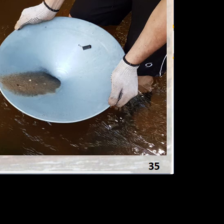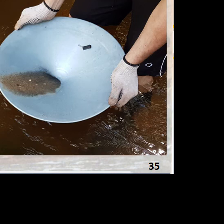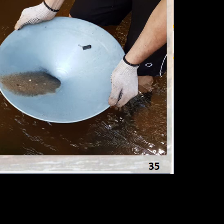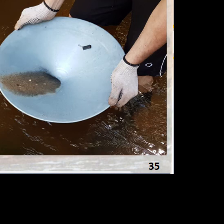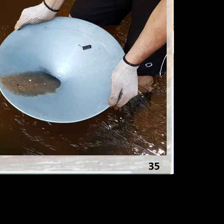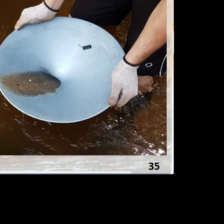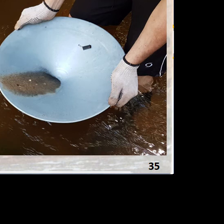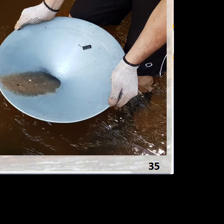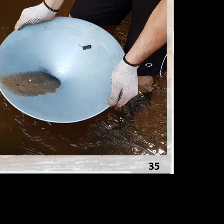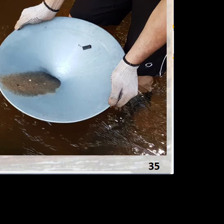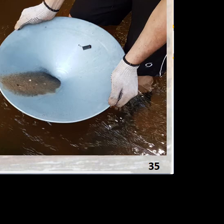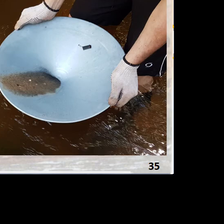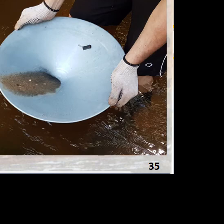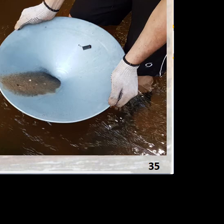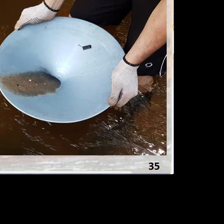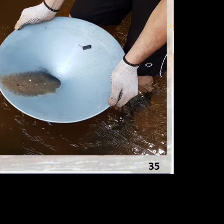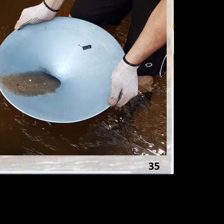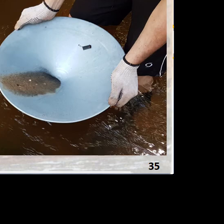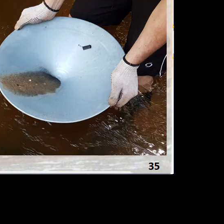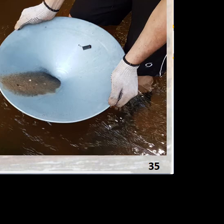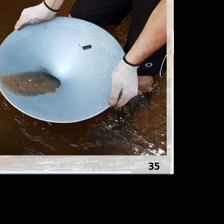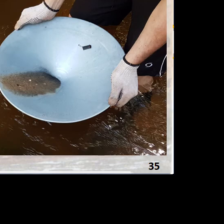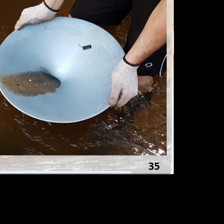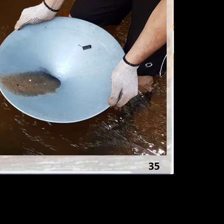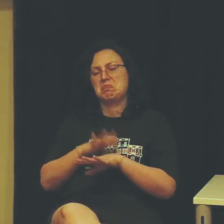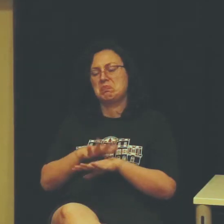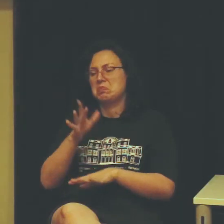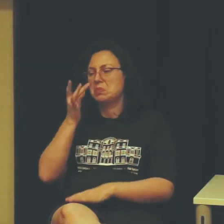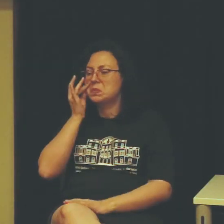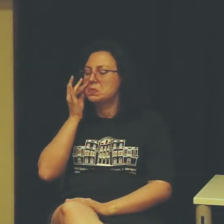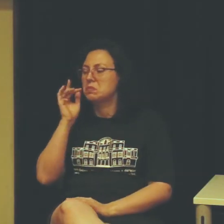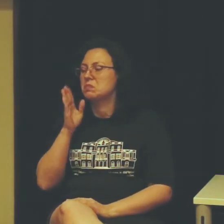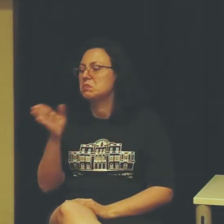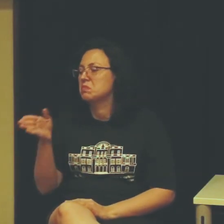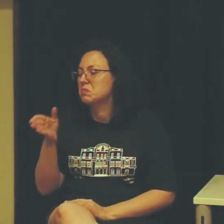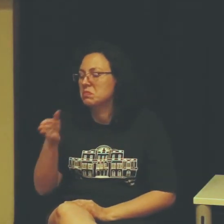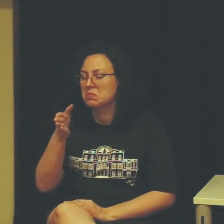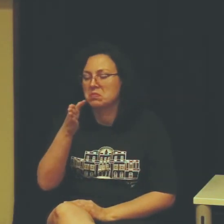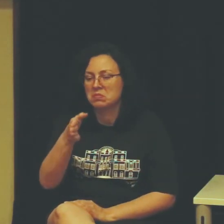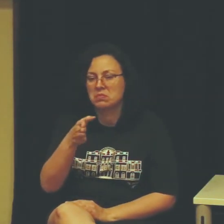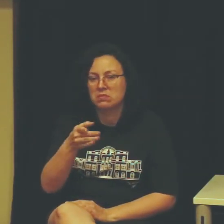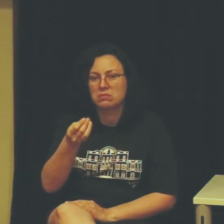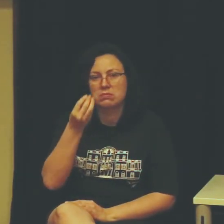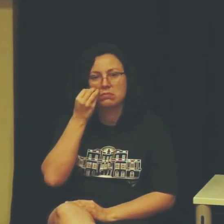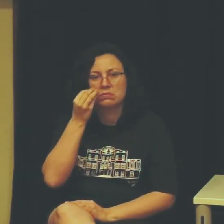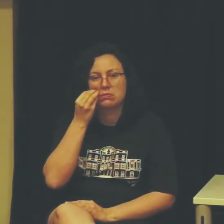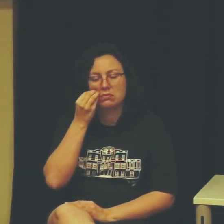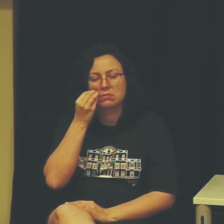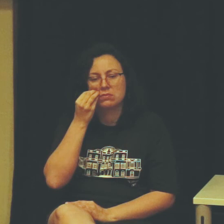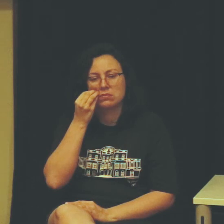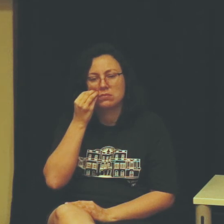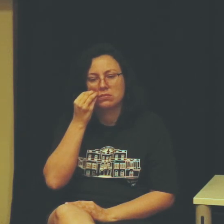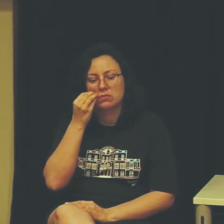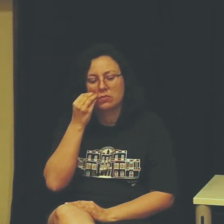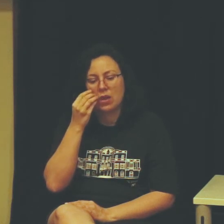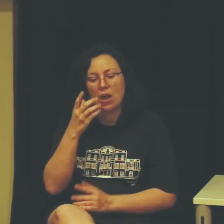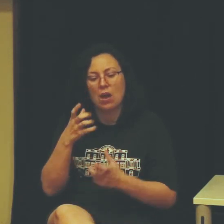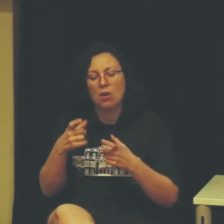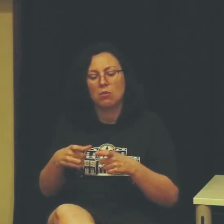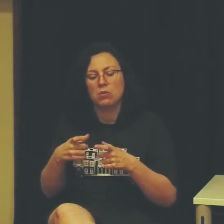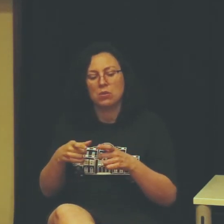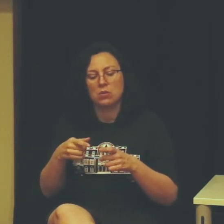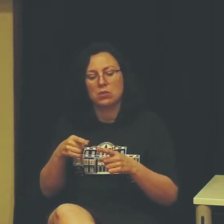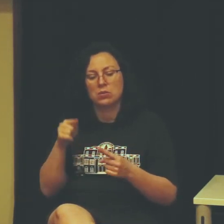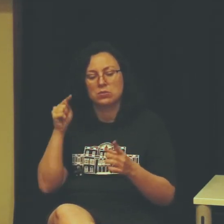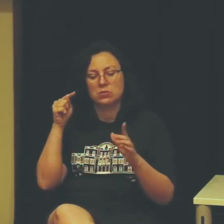antigos garimpeiros, né, eu fui a campo em alguns momentos e tentei, né, nos pontos onde eram